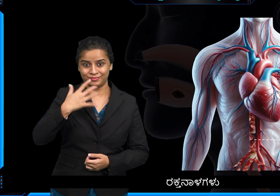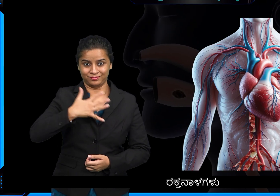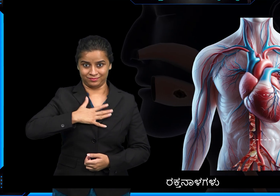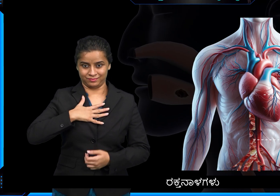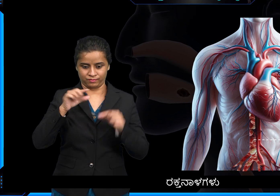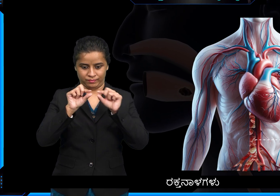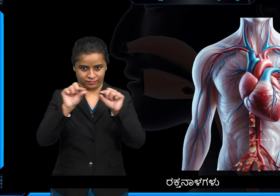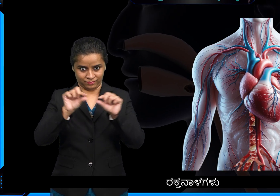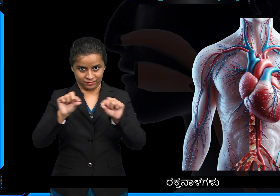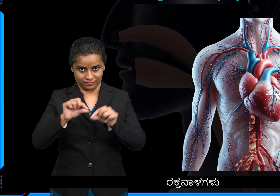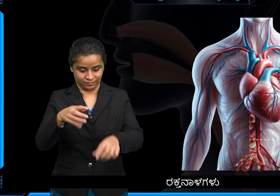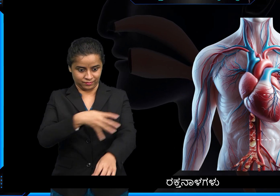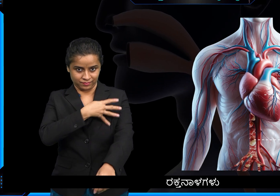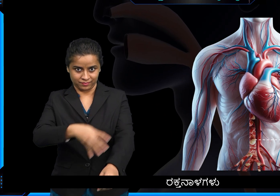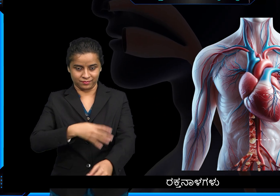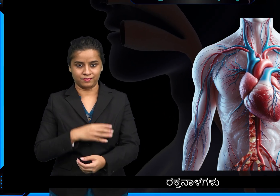ರಕ್ತನಾಳಗಳು.